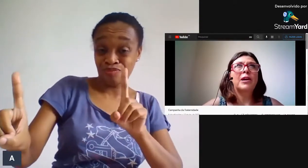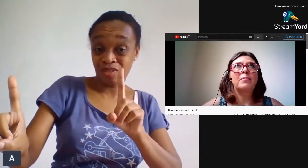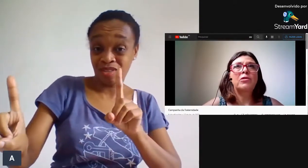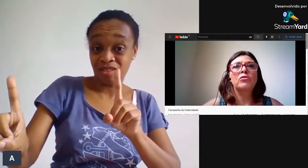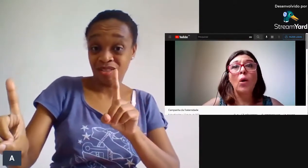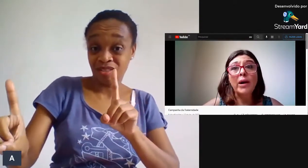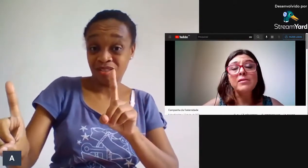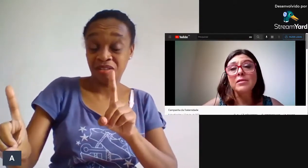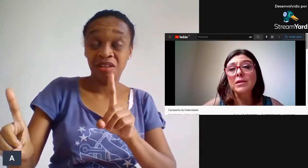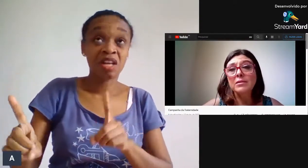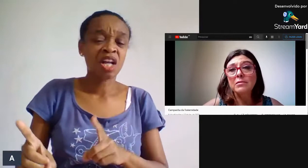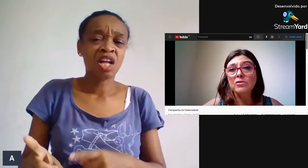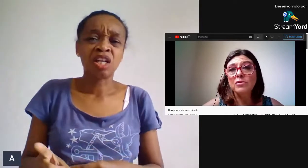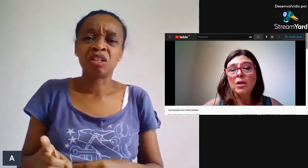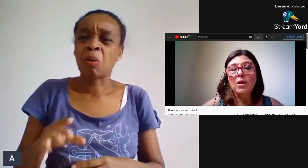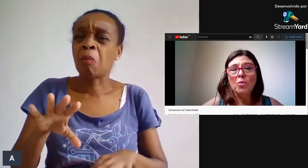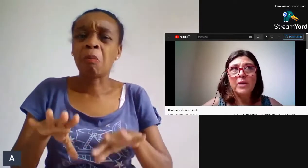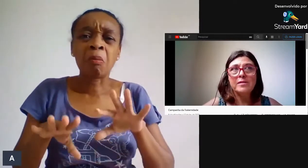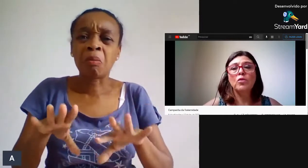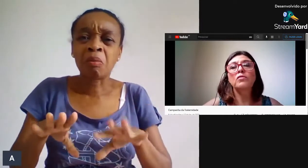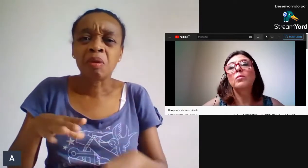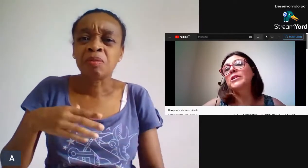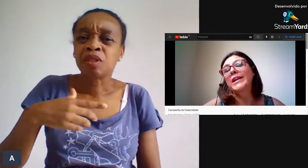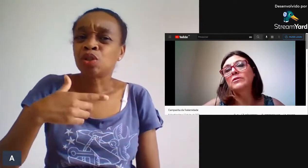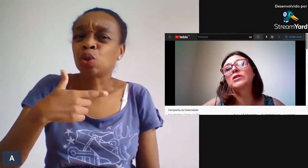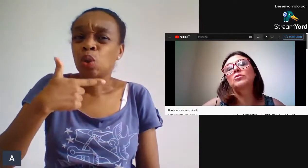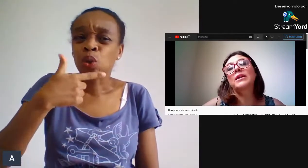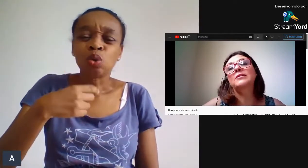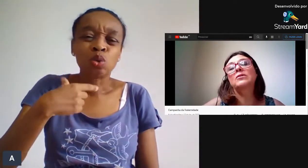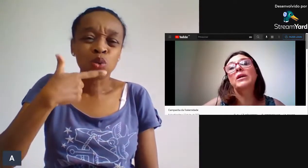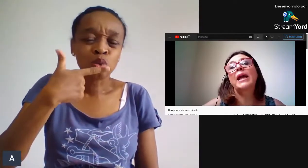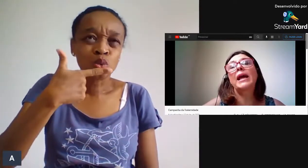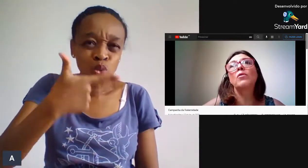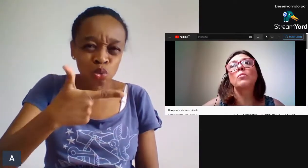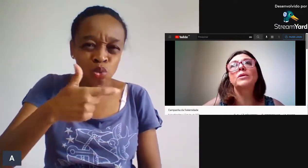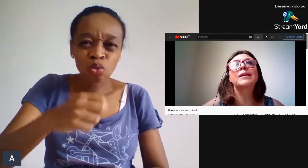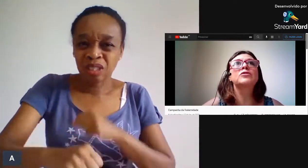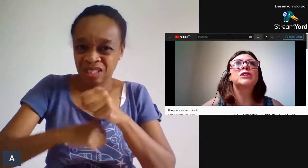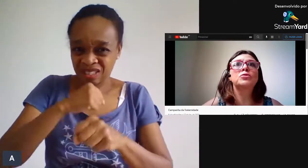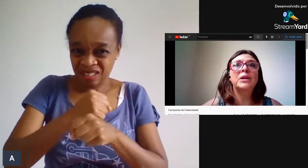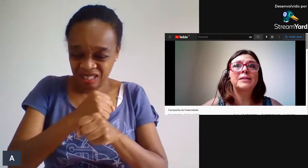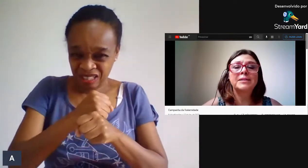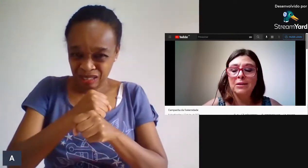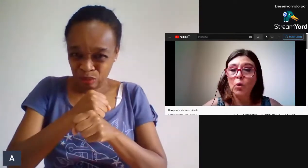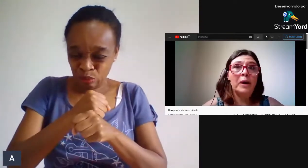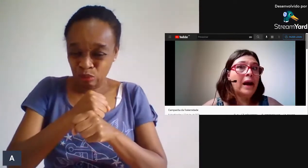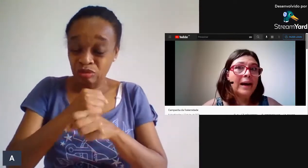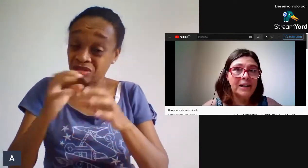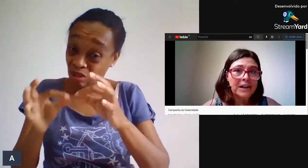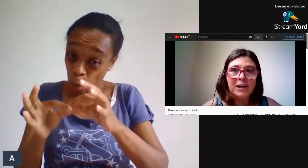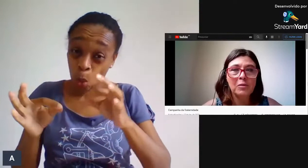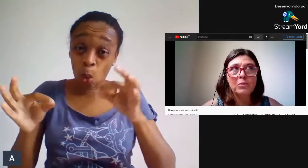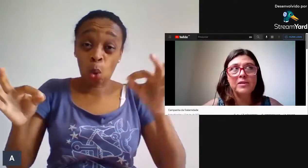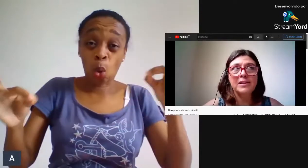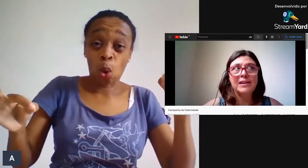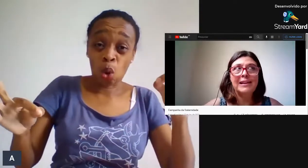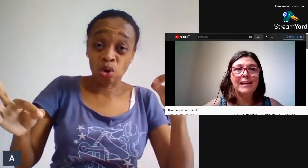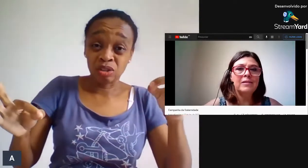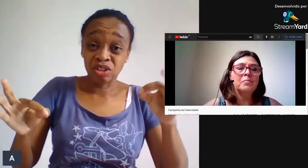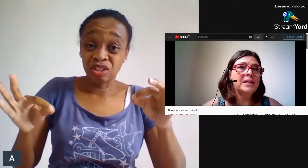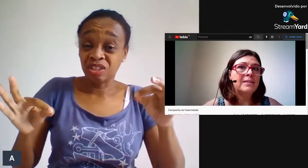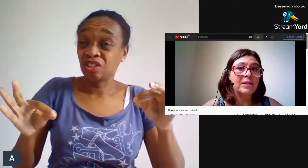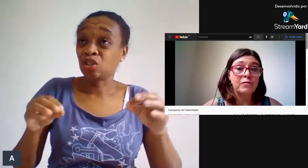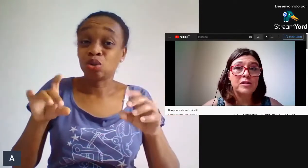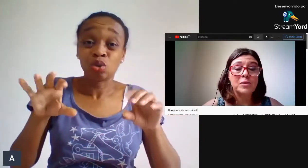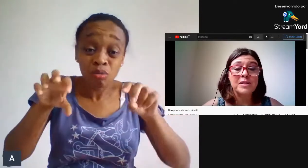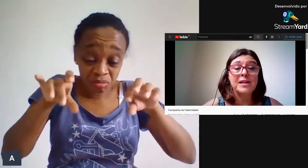ficamos praticamente 2 anos com esse novo modelo de educação, que é o modelo de educação online, que é uma coisa que